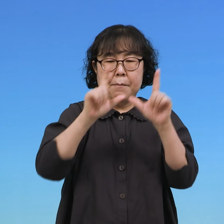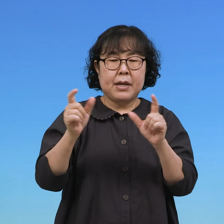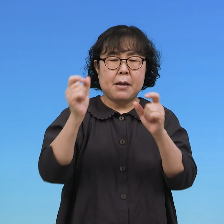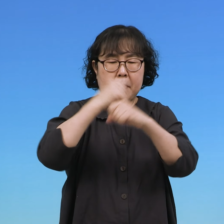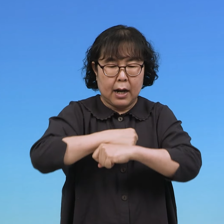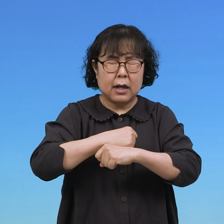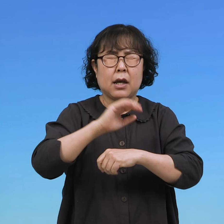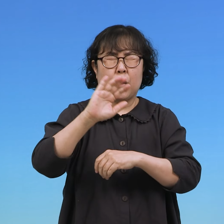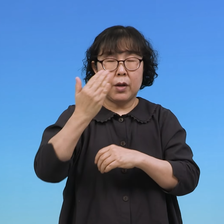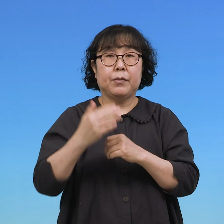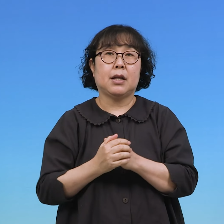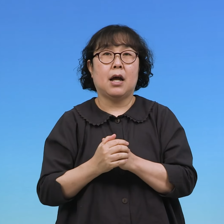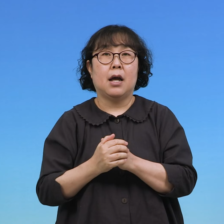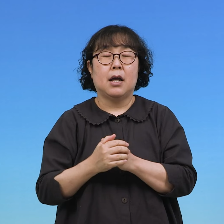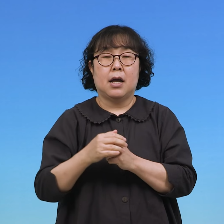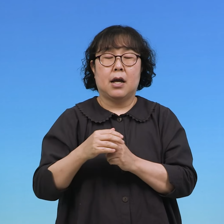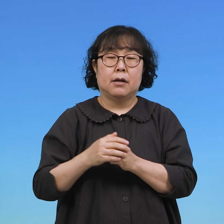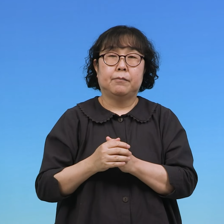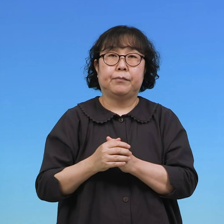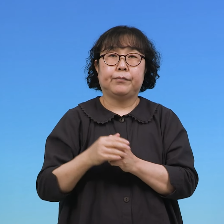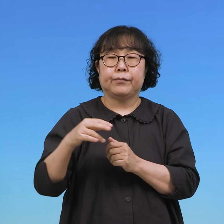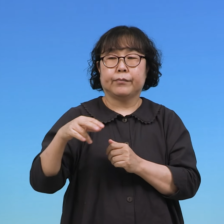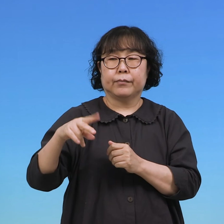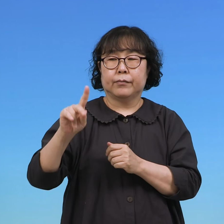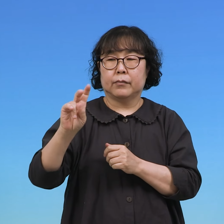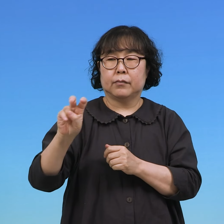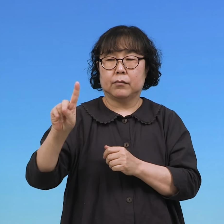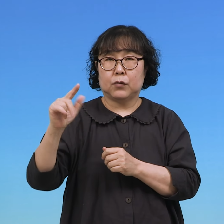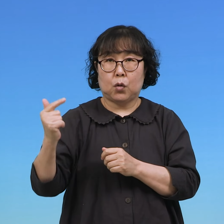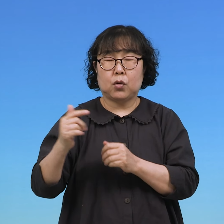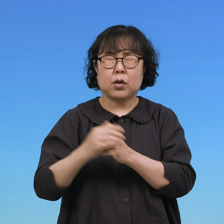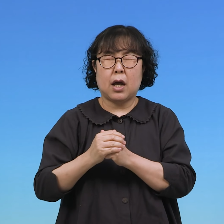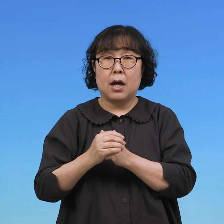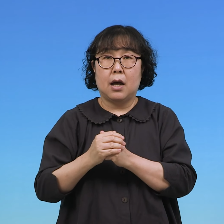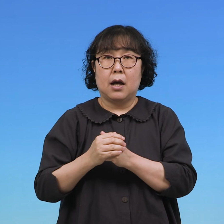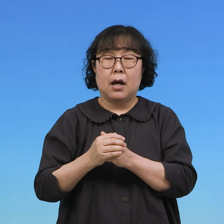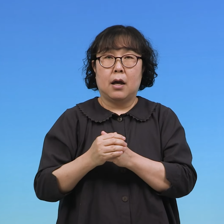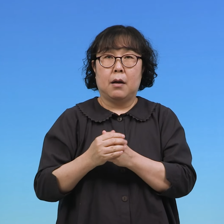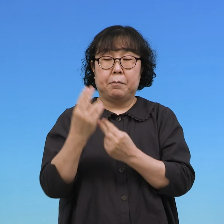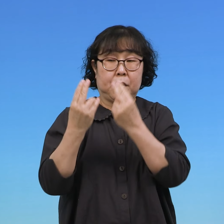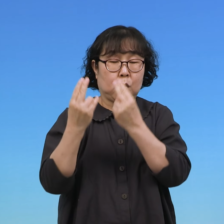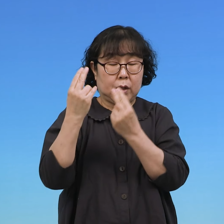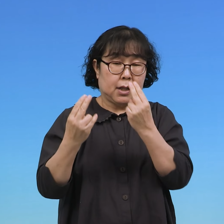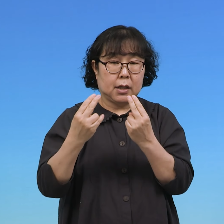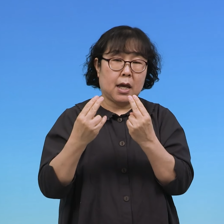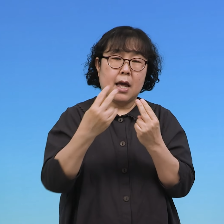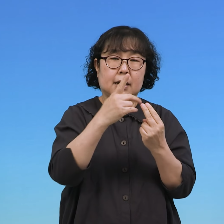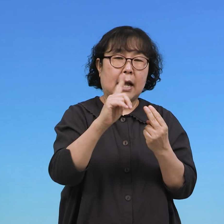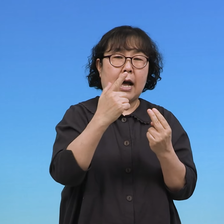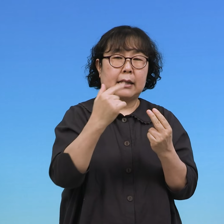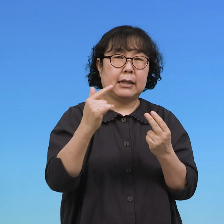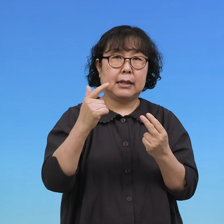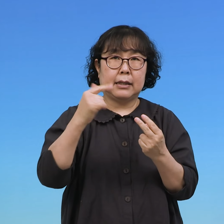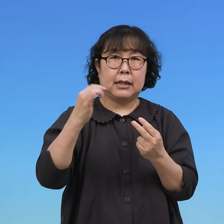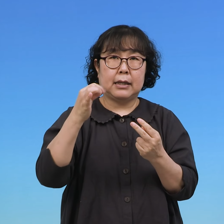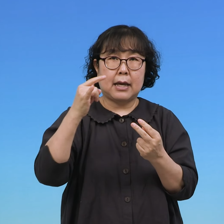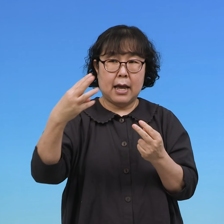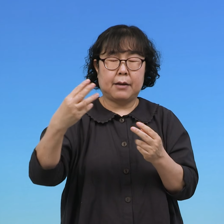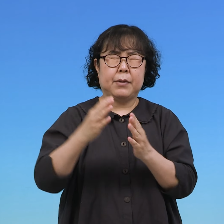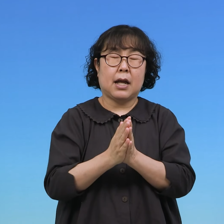이 삼손에 너무나 대조되는 인물이 다니엘이요. 비록 비극적인 시대에 포로로 끌려가는